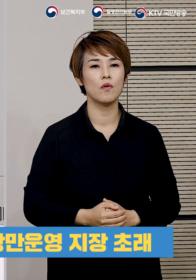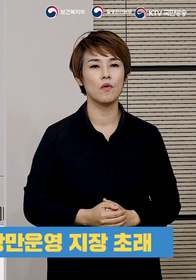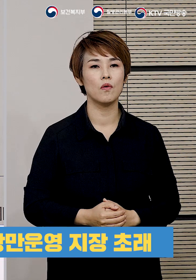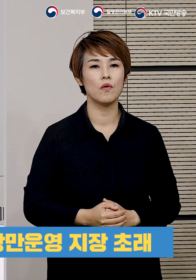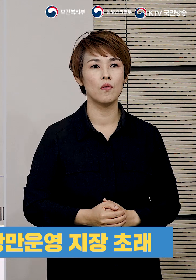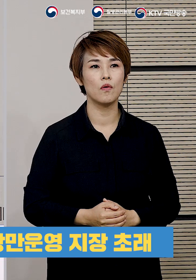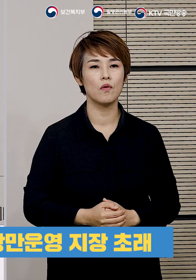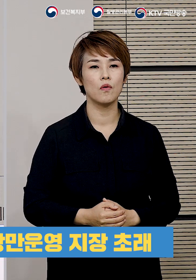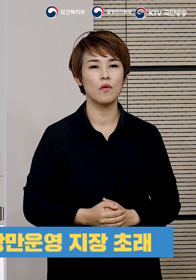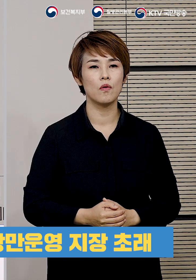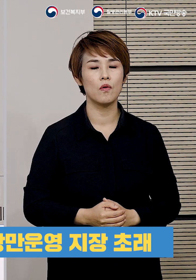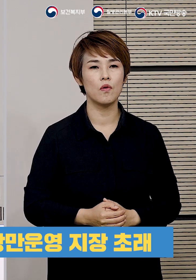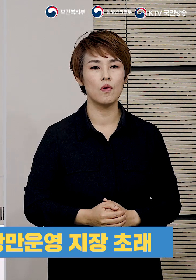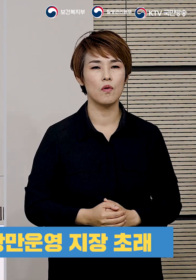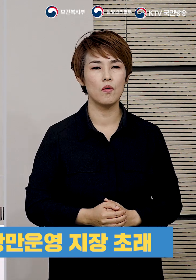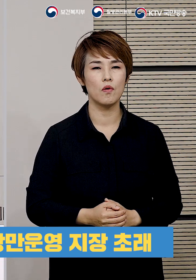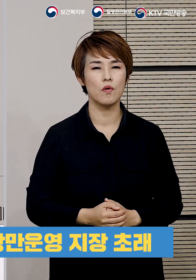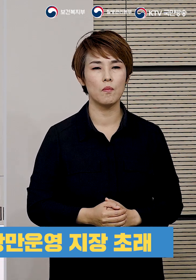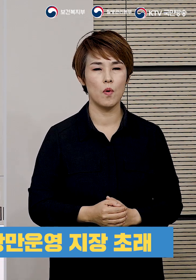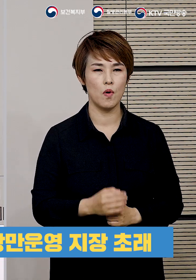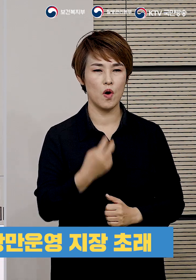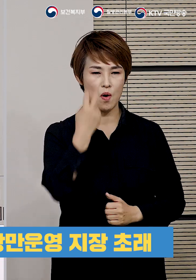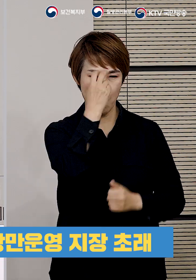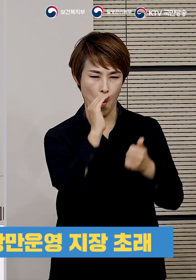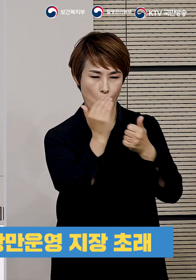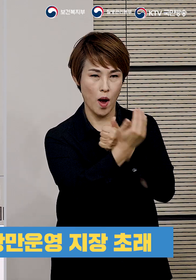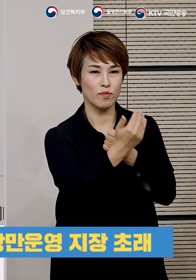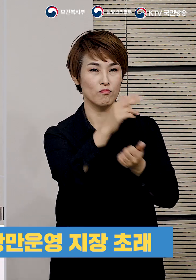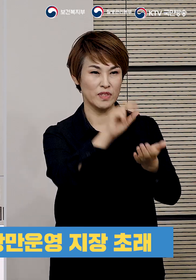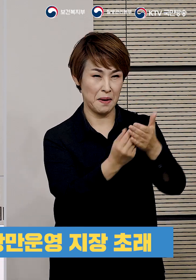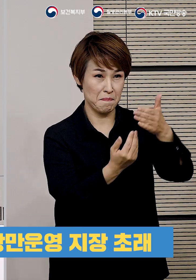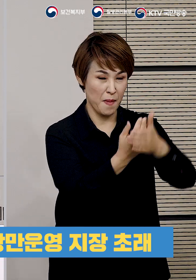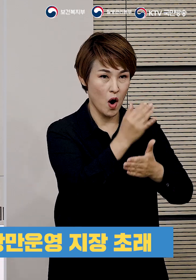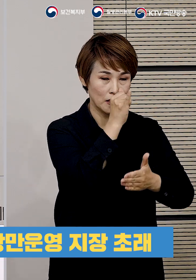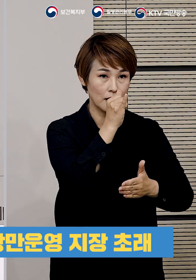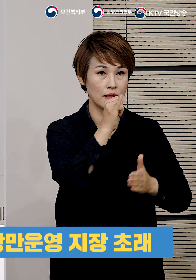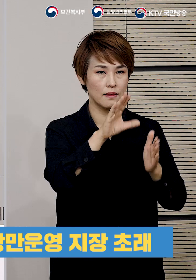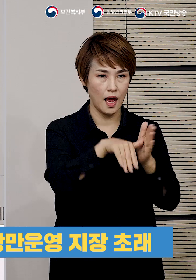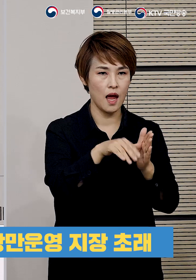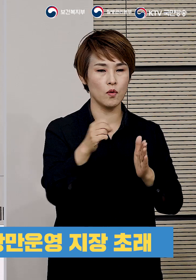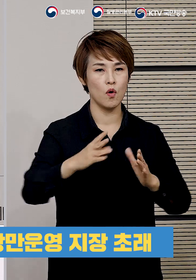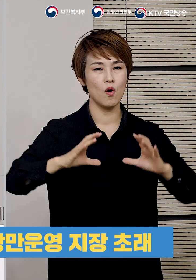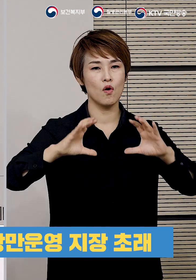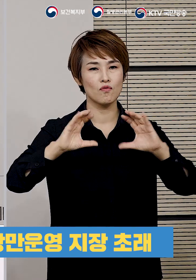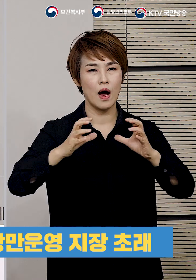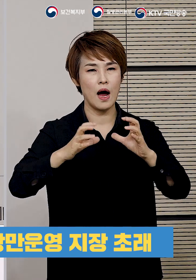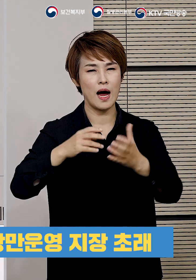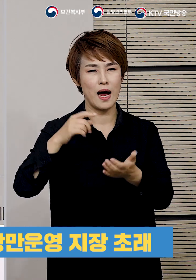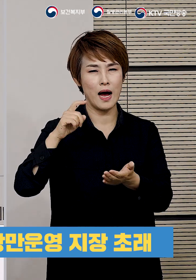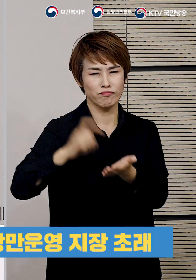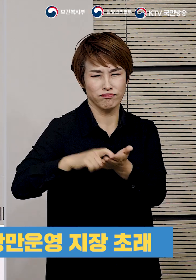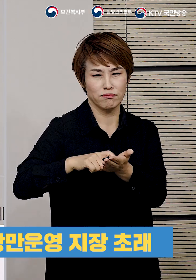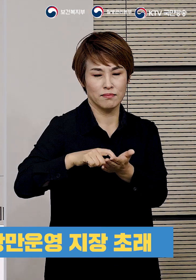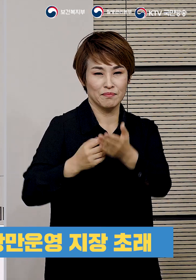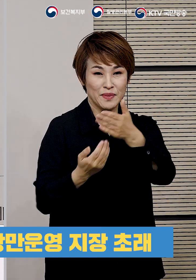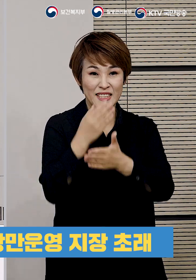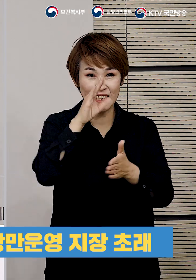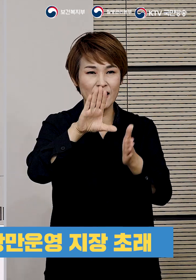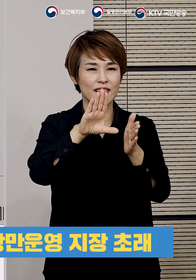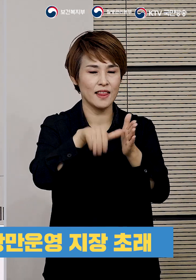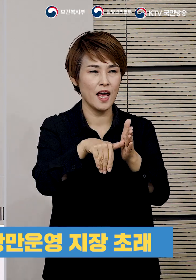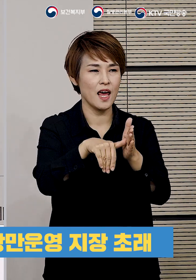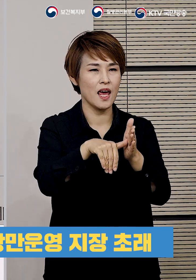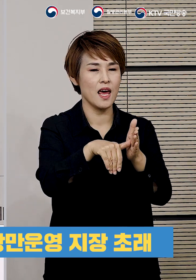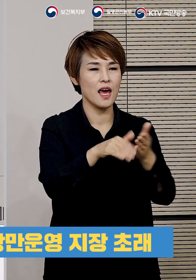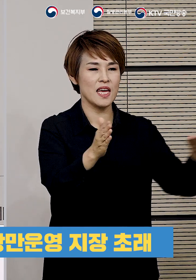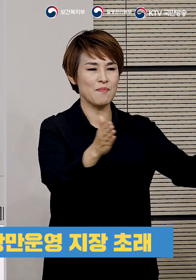제한을 할 수 있는 거는 그 보안 문제가 발생하였거나 국가 비상 사태 시 발생한 건데, 저희가 이 범위를 확대해